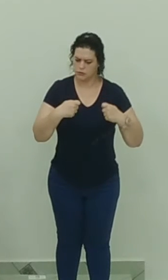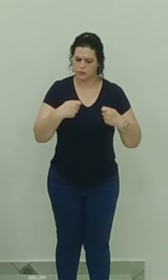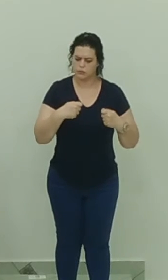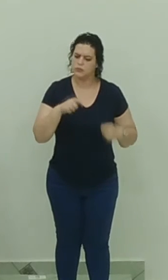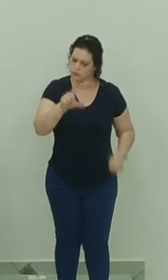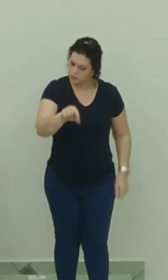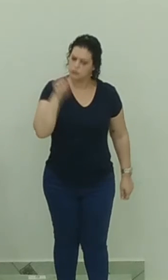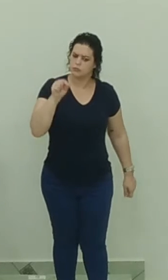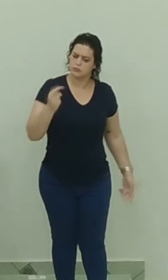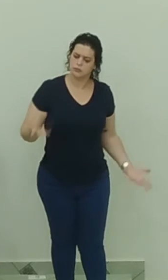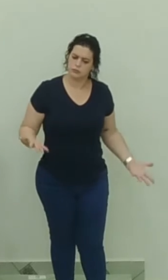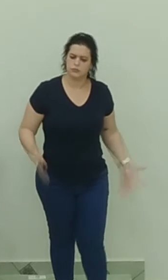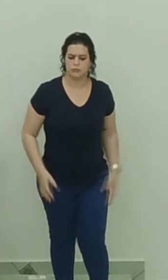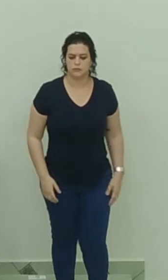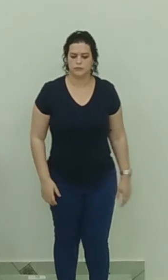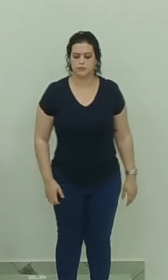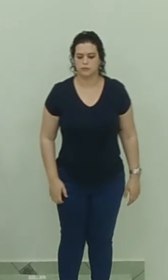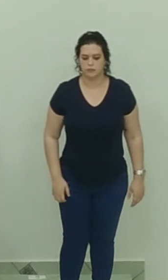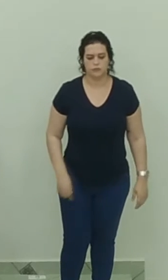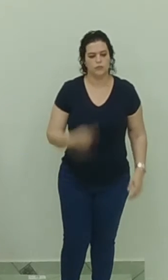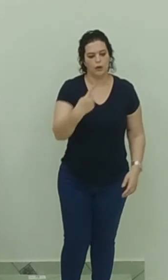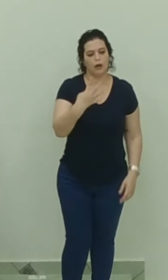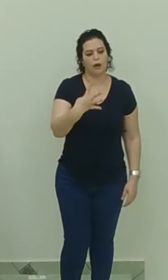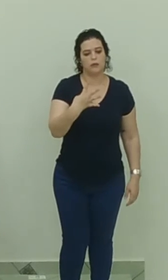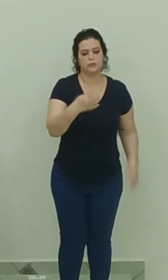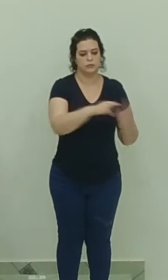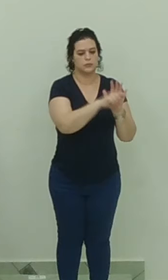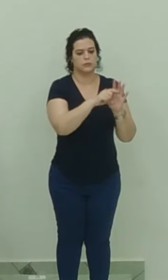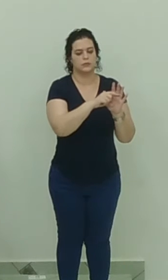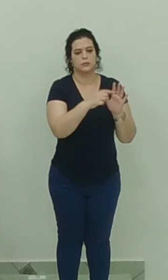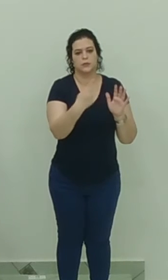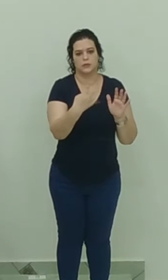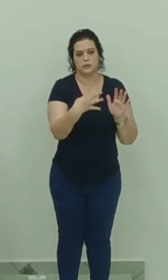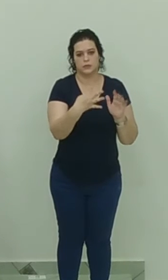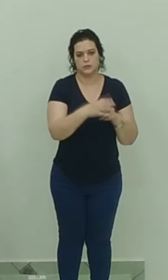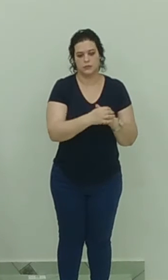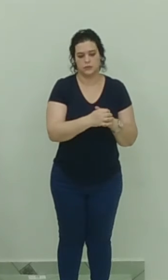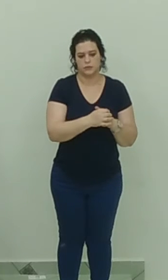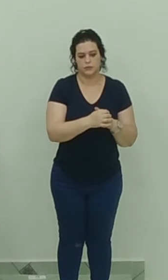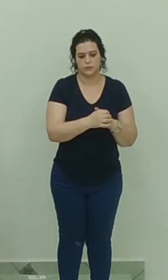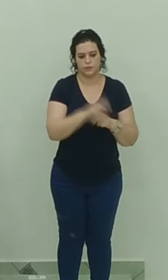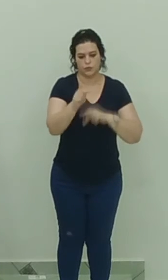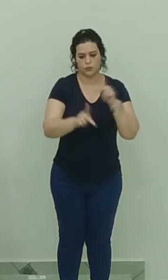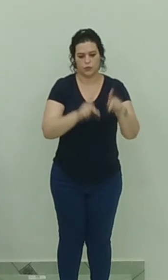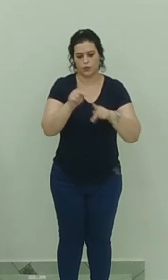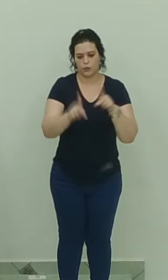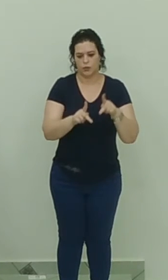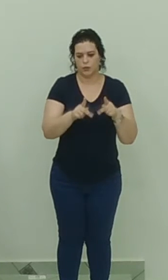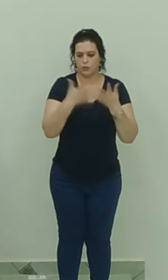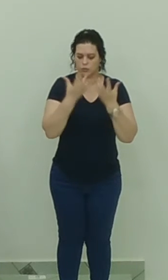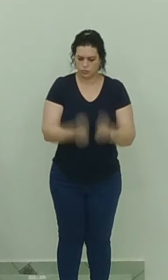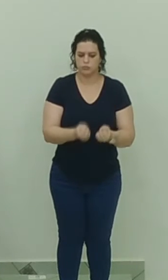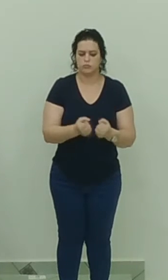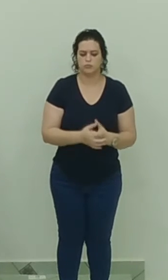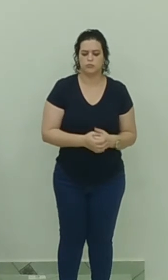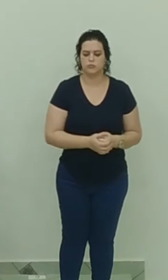Decisão. Verso 14. Tendo partido, o povo decidiu. Tendo partido o povo das